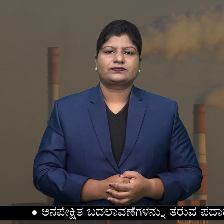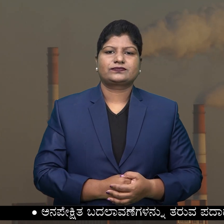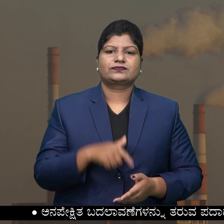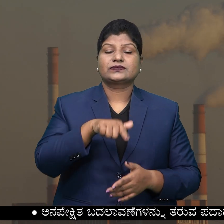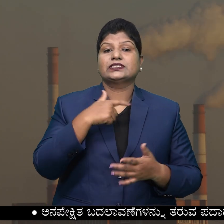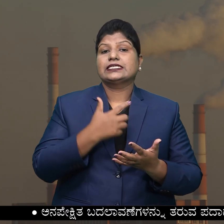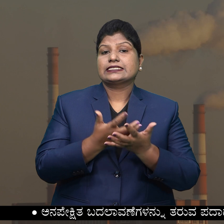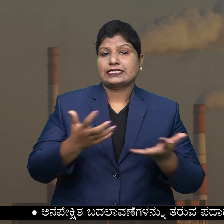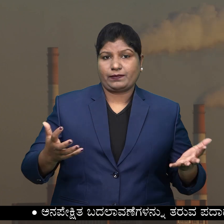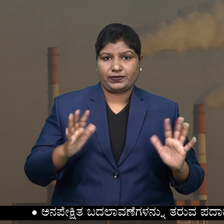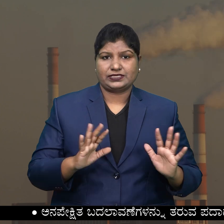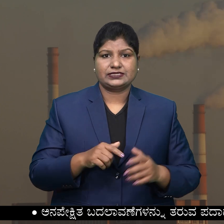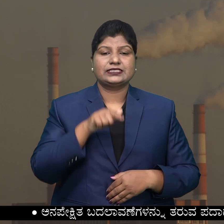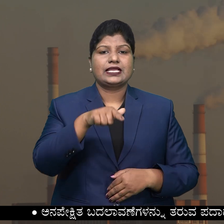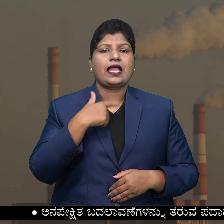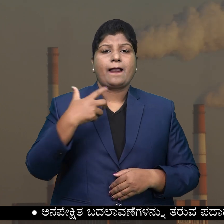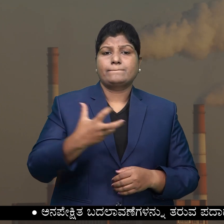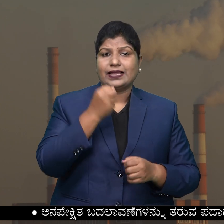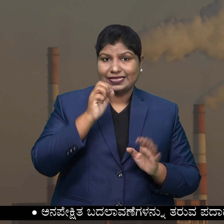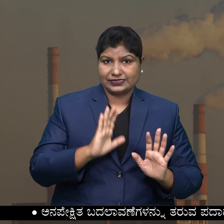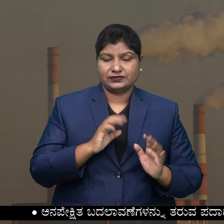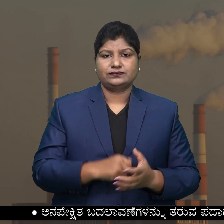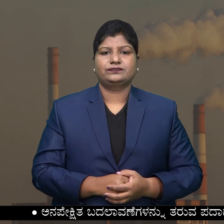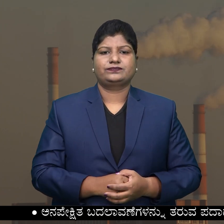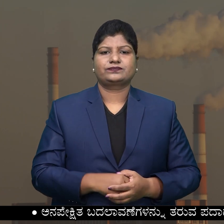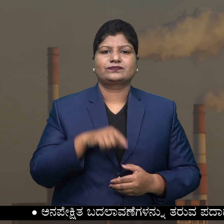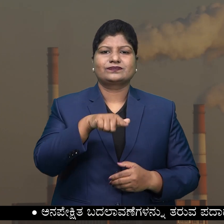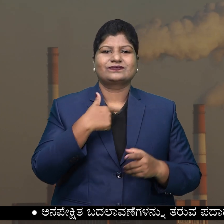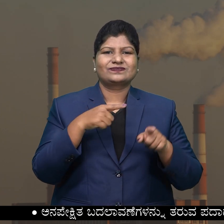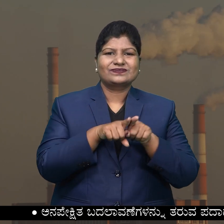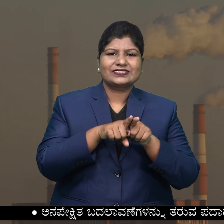ಅನಪೇಕ್ಷಿತ ಬದಲಾವಣೆಗಳನ್ನ ತರುವ ಪದಾರ್ಥಗಳನ್ನ ಮಾಲಿನ್ಯಕಾರಕಗಳು ಎಂದು ಕರೆಯಲಾಗುತ್ತೆ.